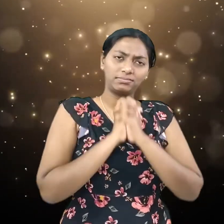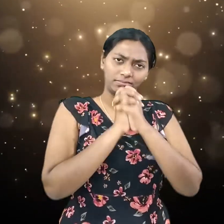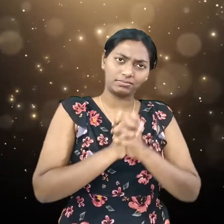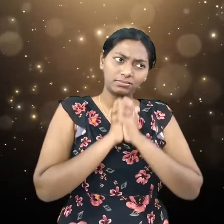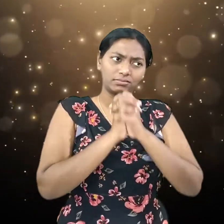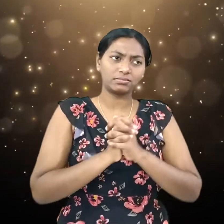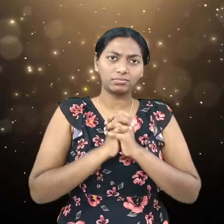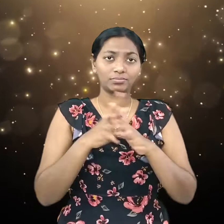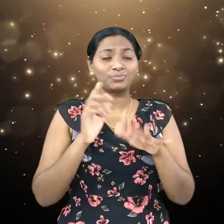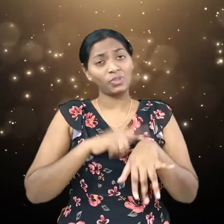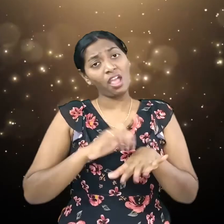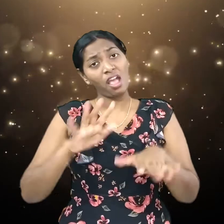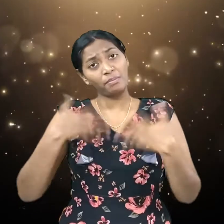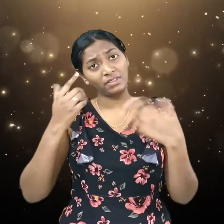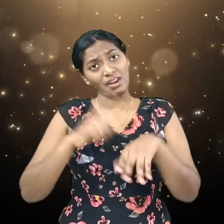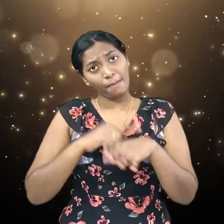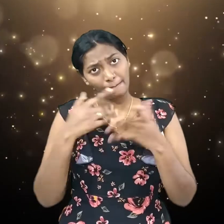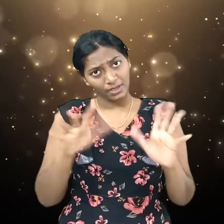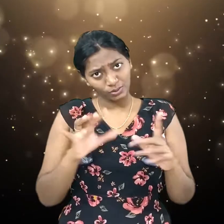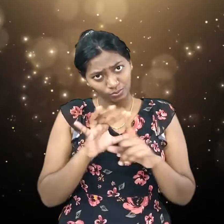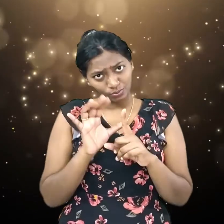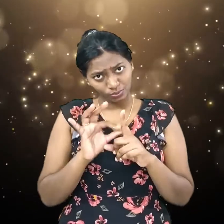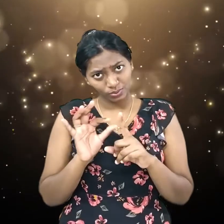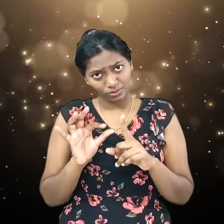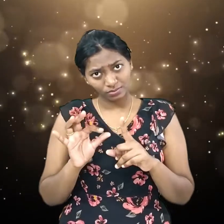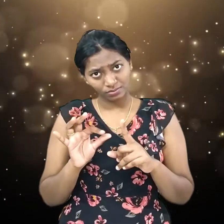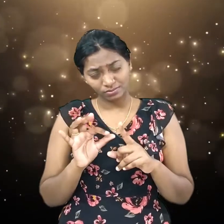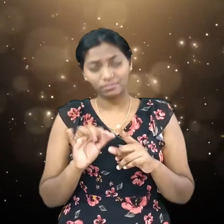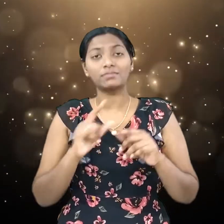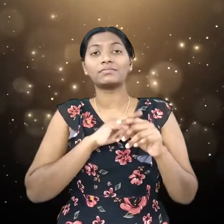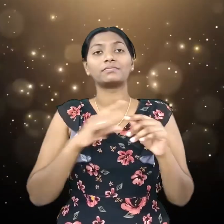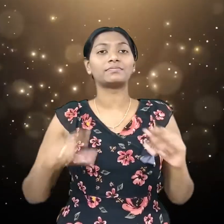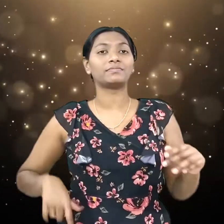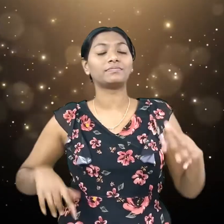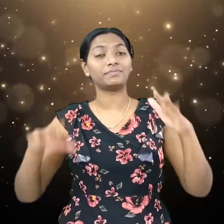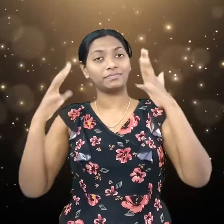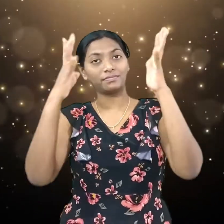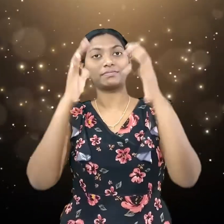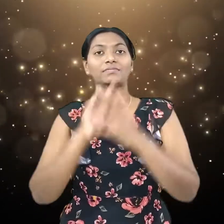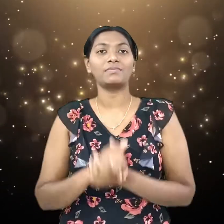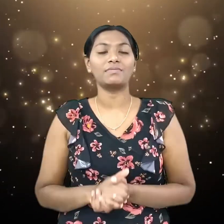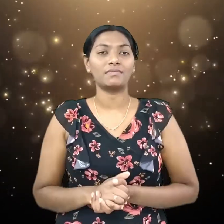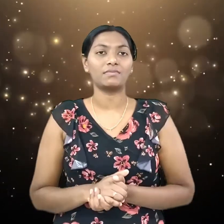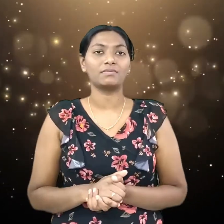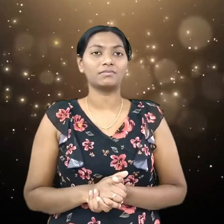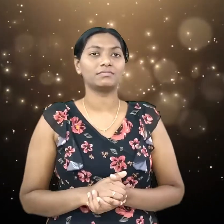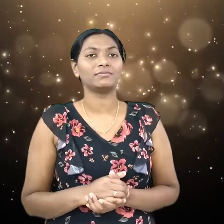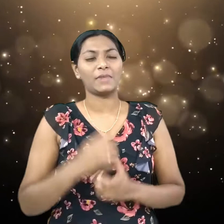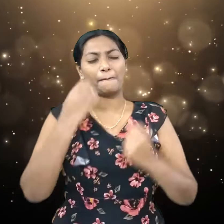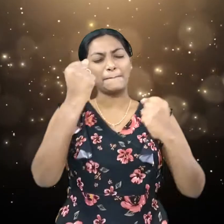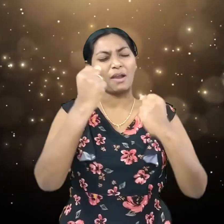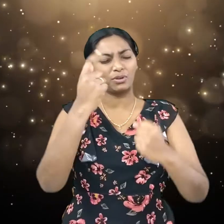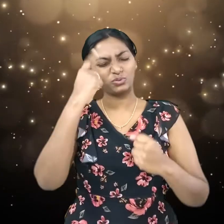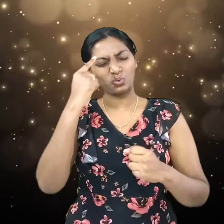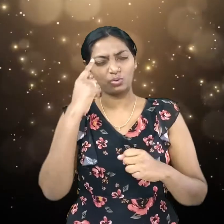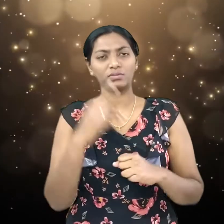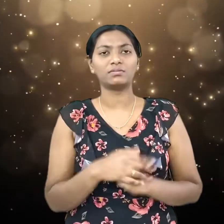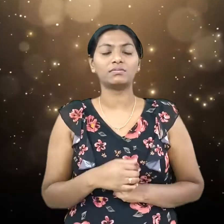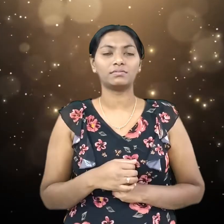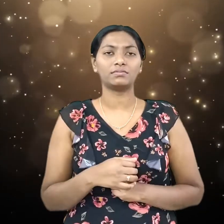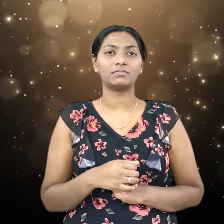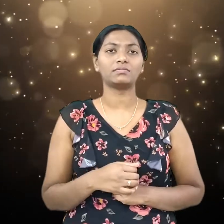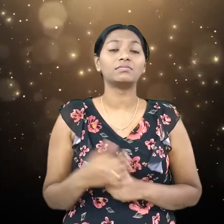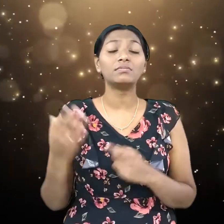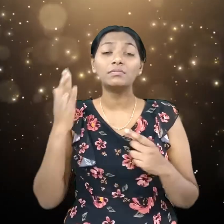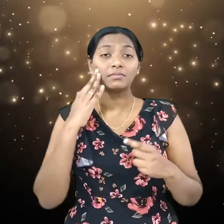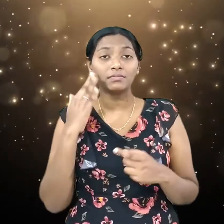हालेलुया, हालेलुया। हमें अपनी ताकत पता है। क्या पता है? क्या पता है? हमें बम की जरूरत नहीं है, हमें तलवार की जरूरत नहीं है।